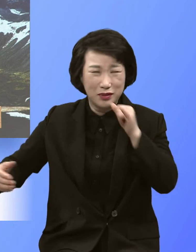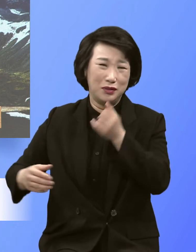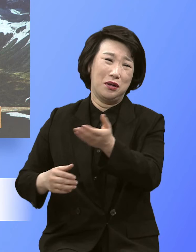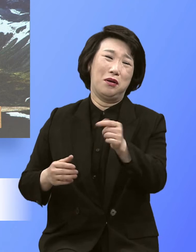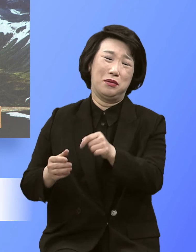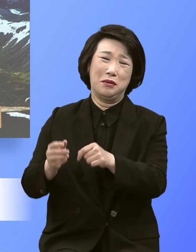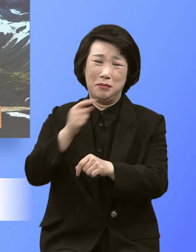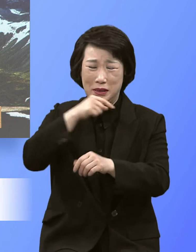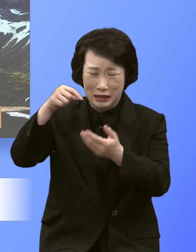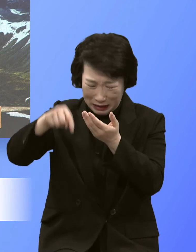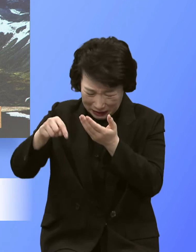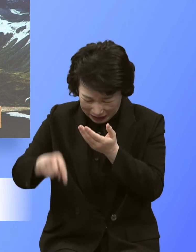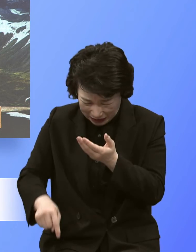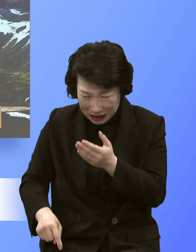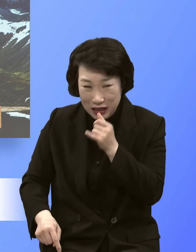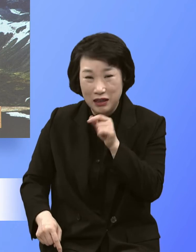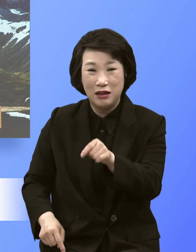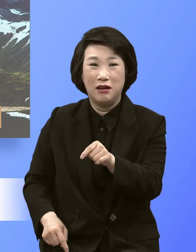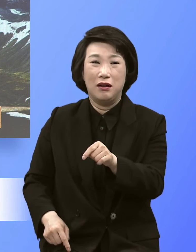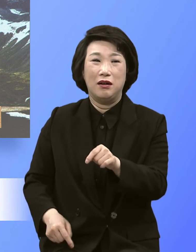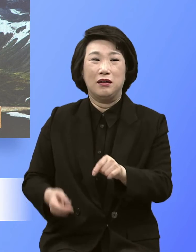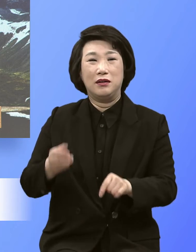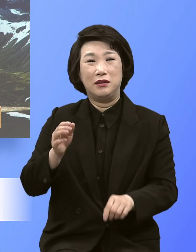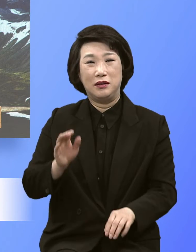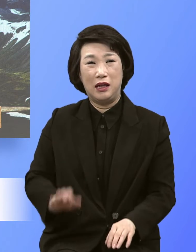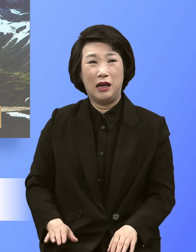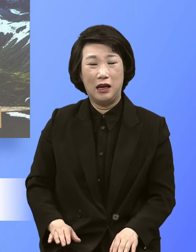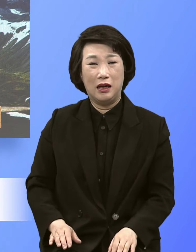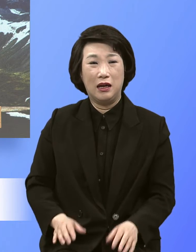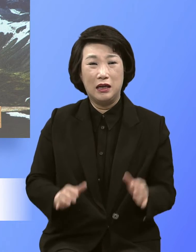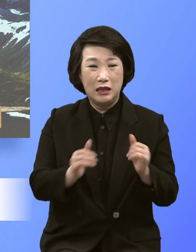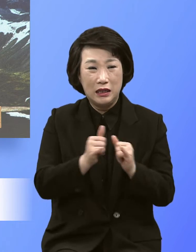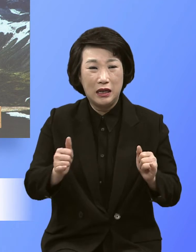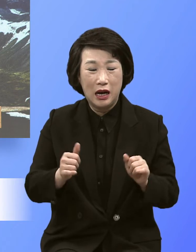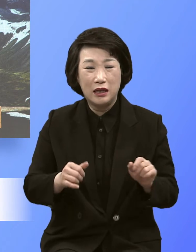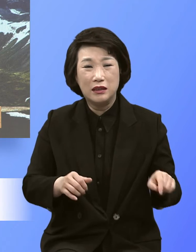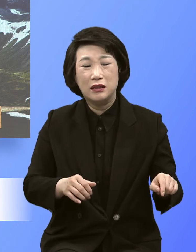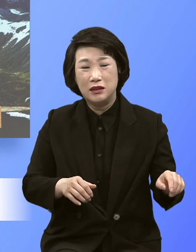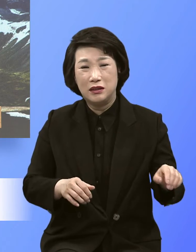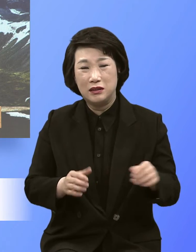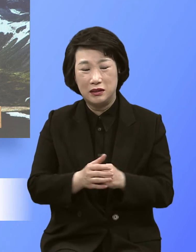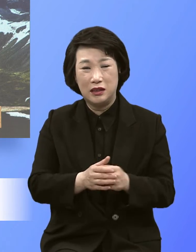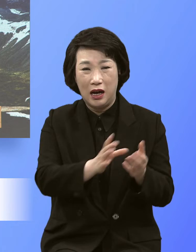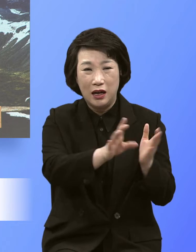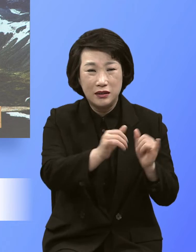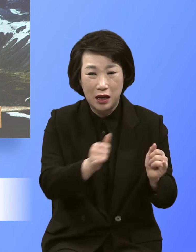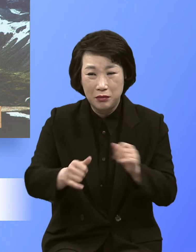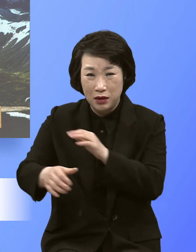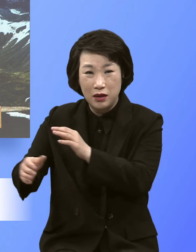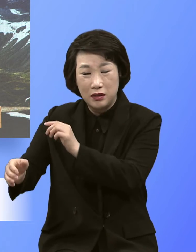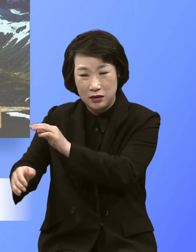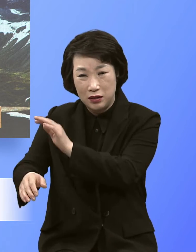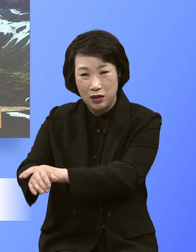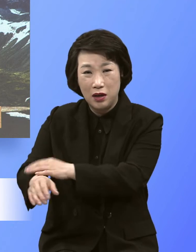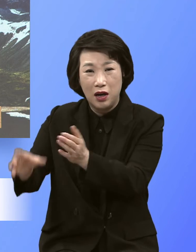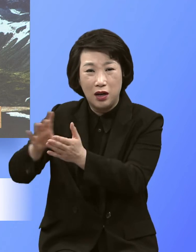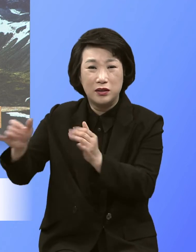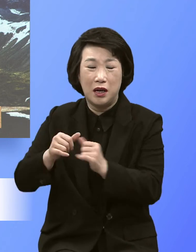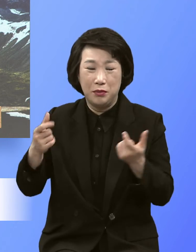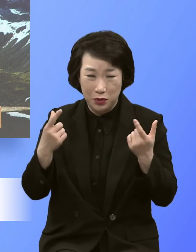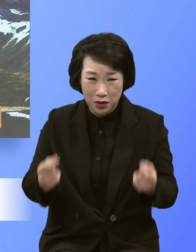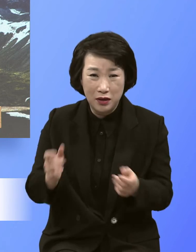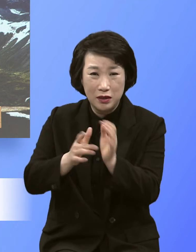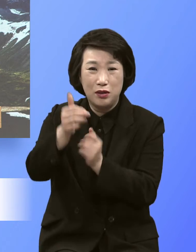저저렇게 피를 철철 흘리면서 다른 인간과 똑같이 행악자같이 죽으시는 그